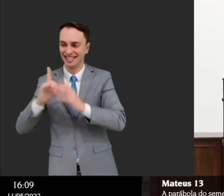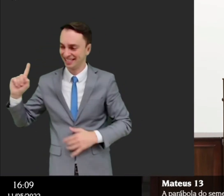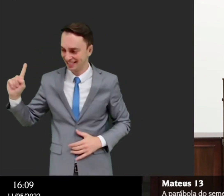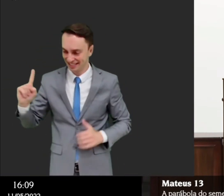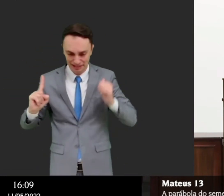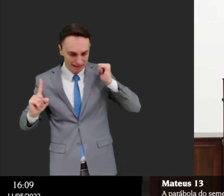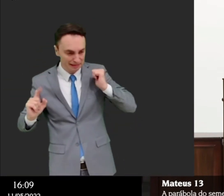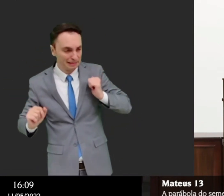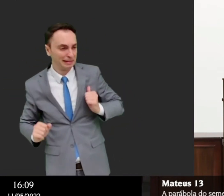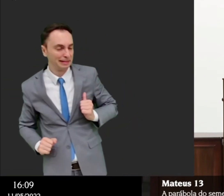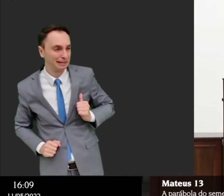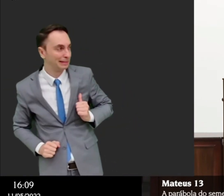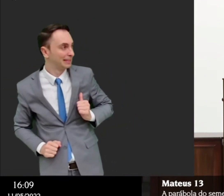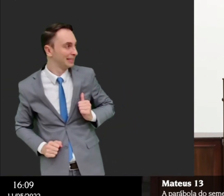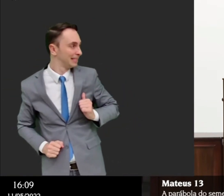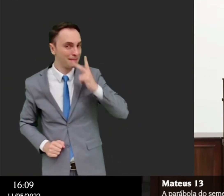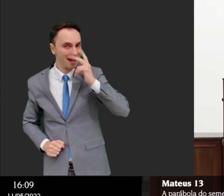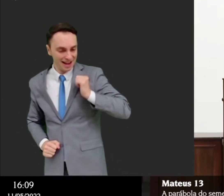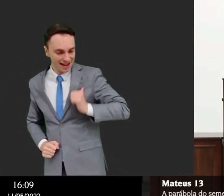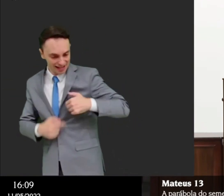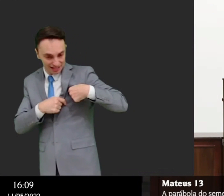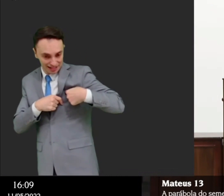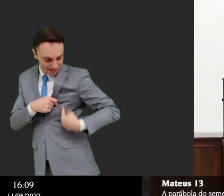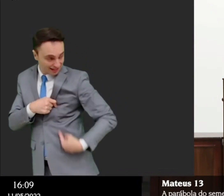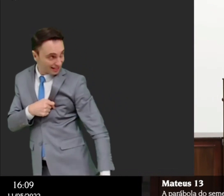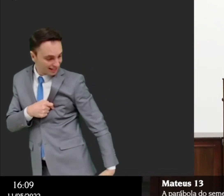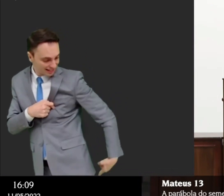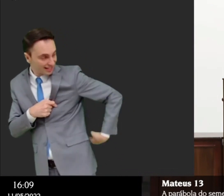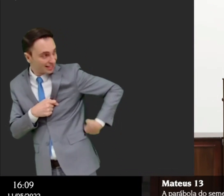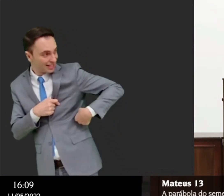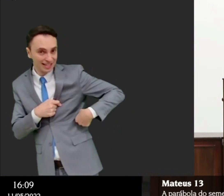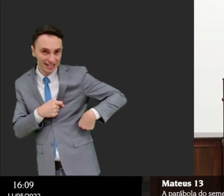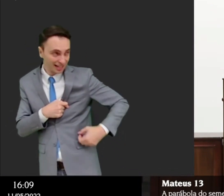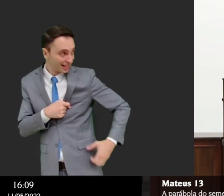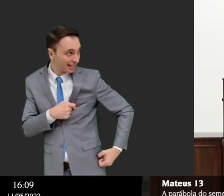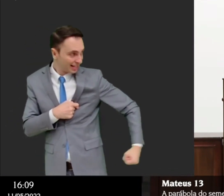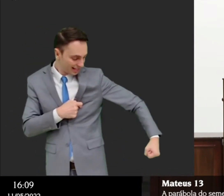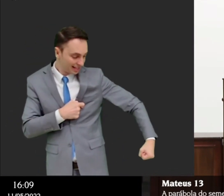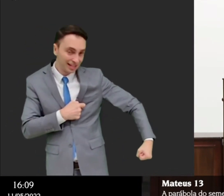com um embornar assim do lado, aqui pegando a semente.